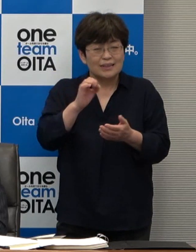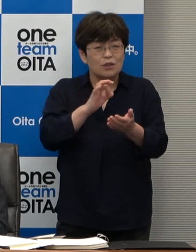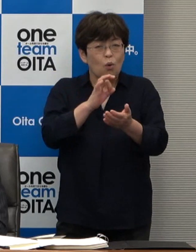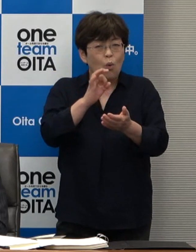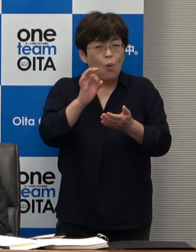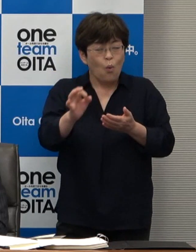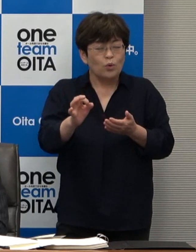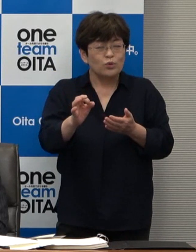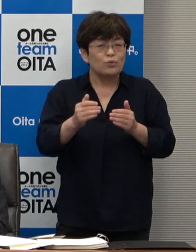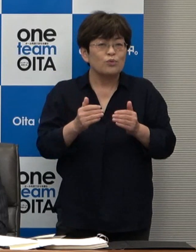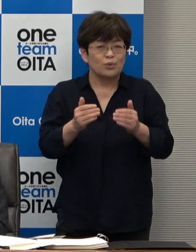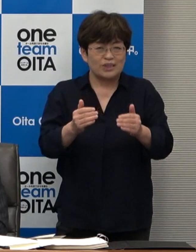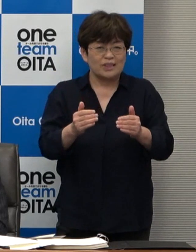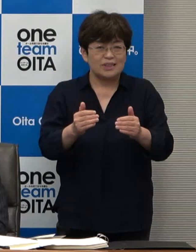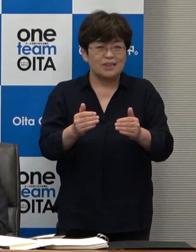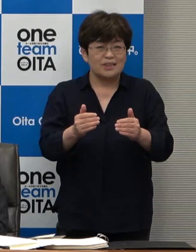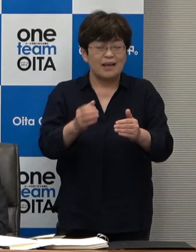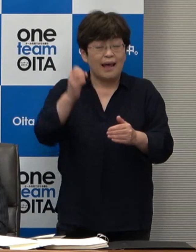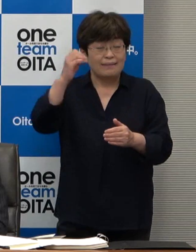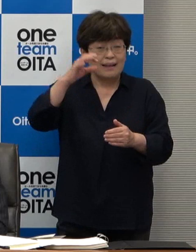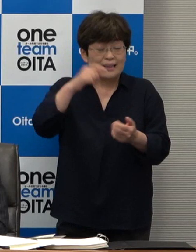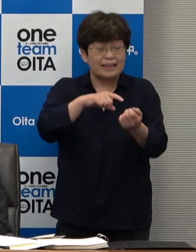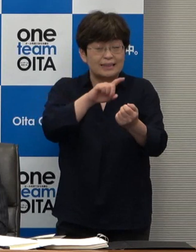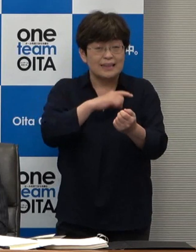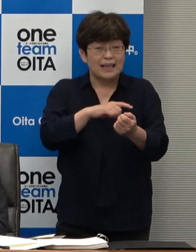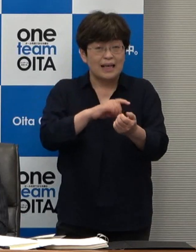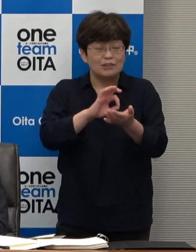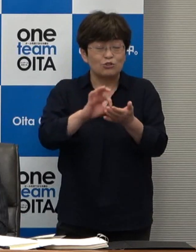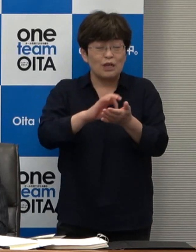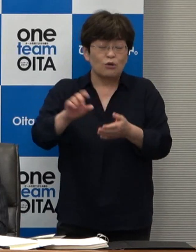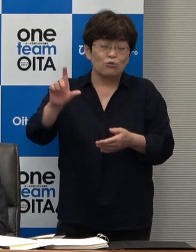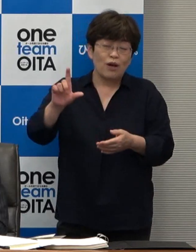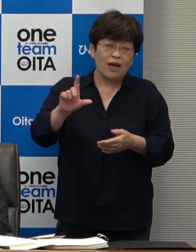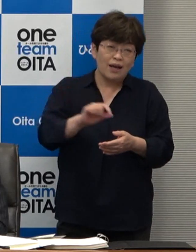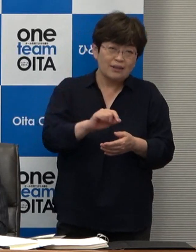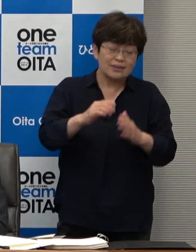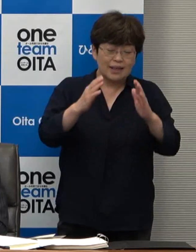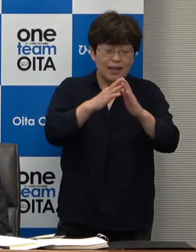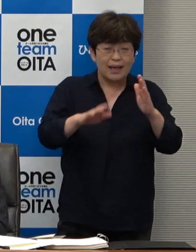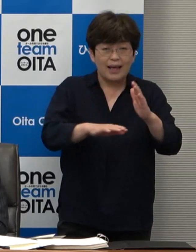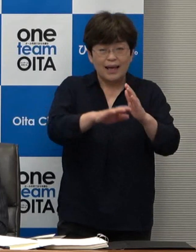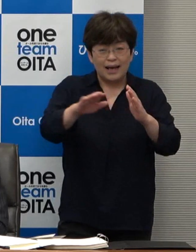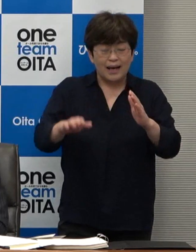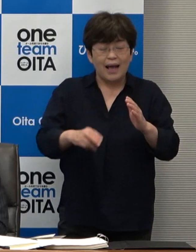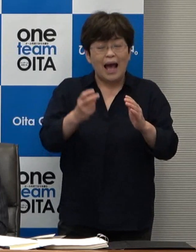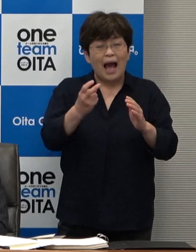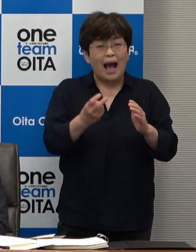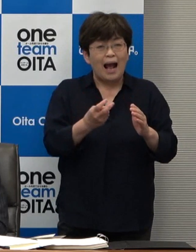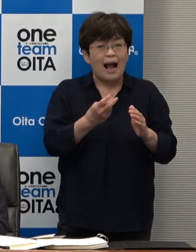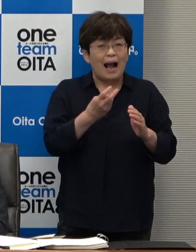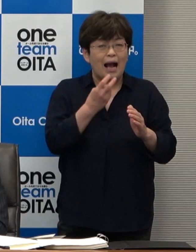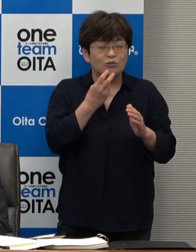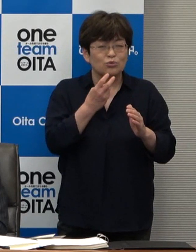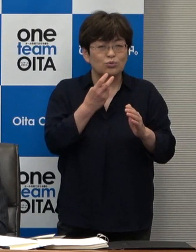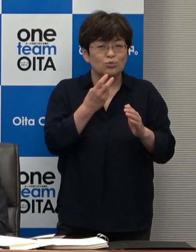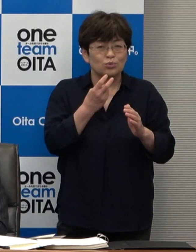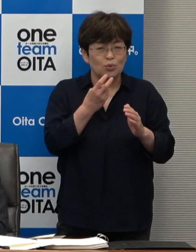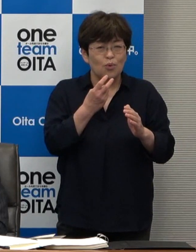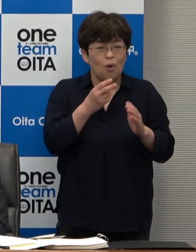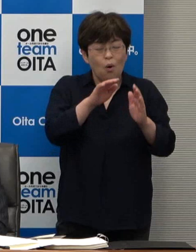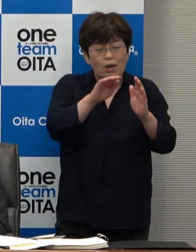し、消費電力を抑制させ、家庭部門における温室効果ガス排出削減につなげてまいります。